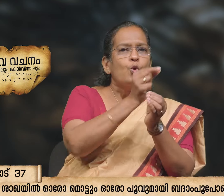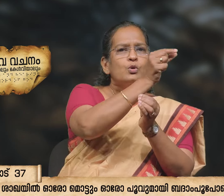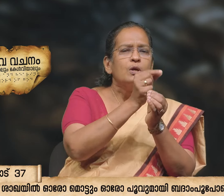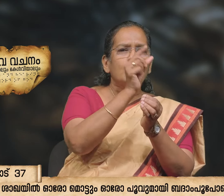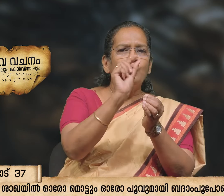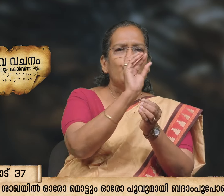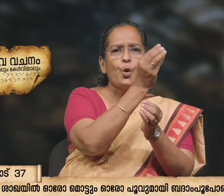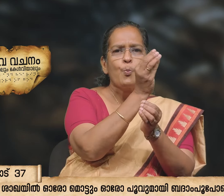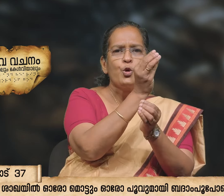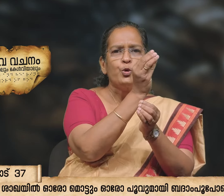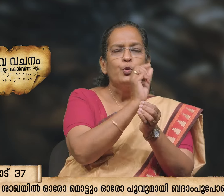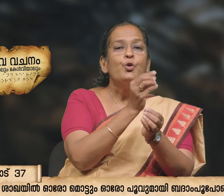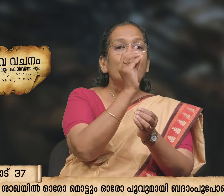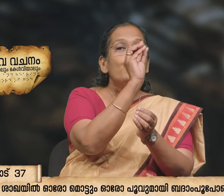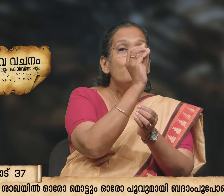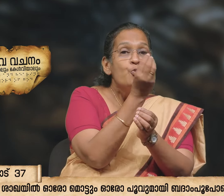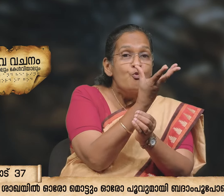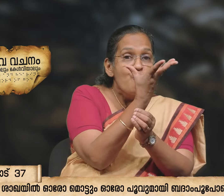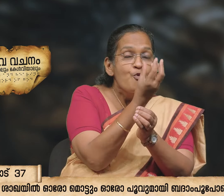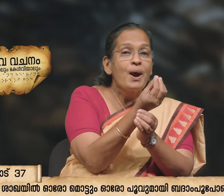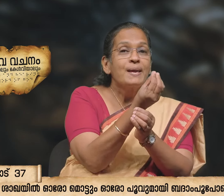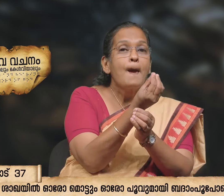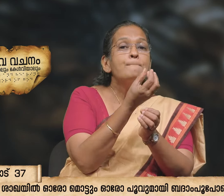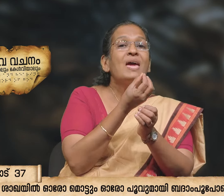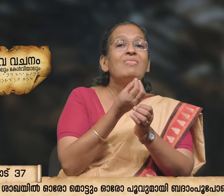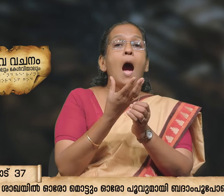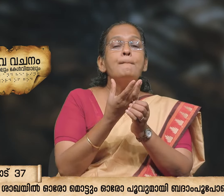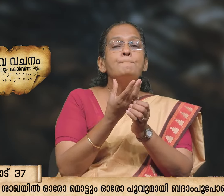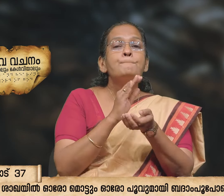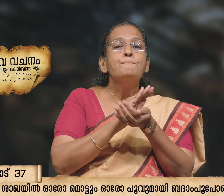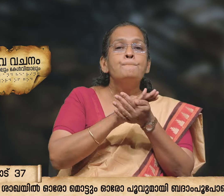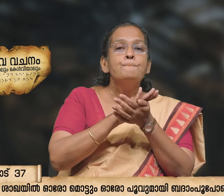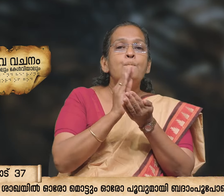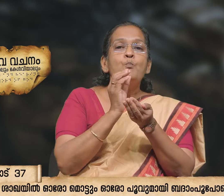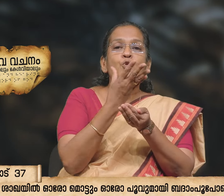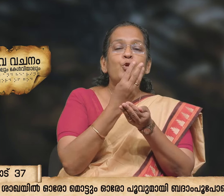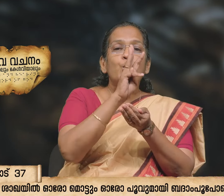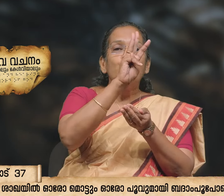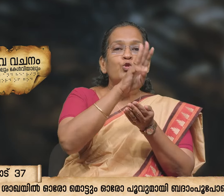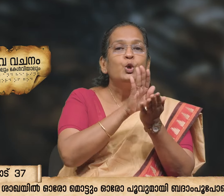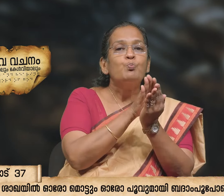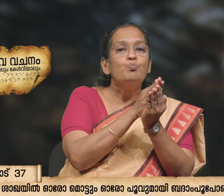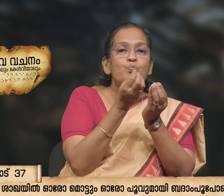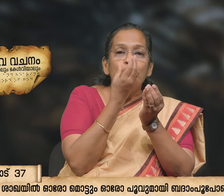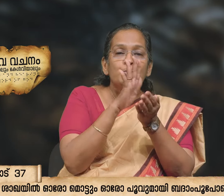മുട്ടും ഓരോ പൂവുമായി ബദാം പൂ പോലെ 3 പുഷ്പപുടവും, മറ്റൊരു